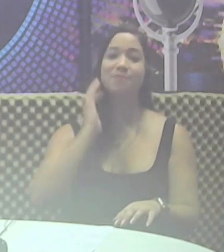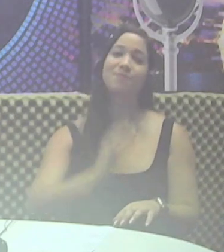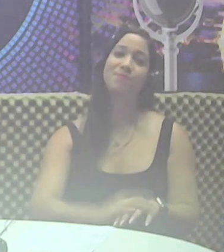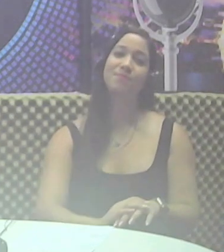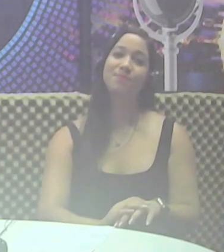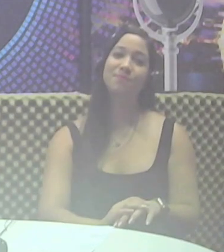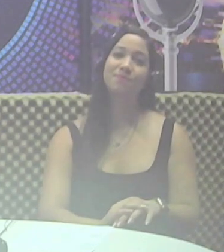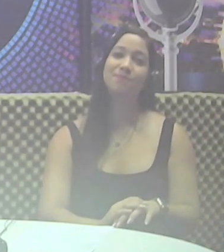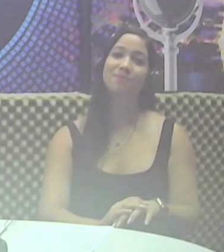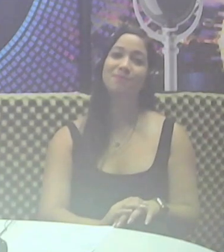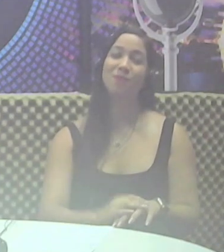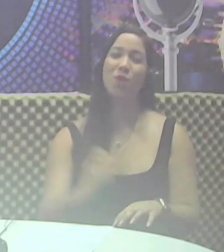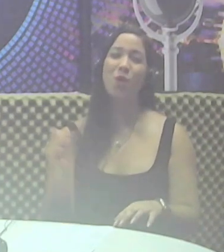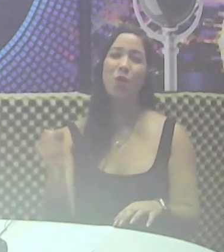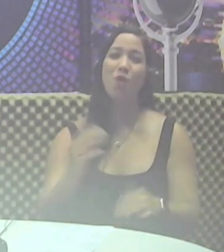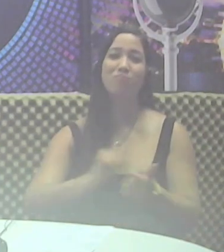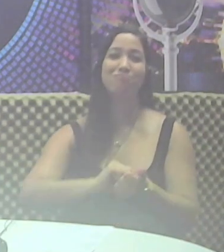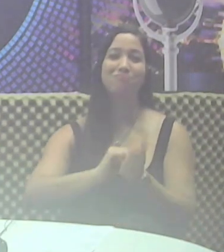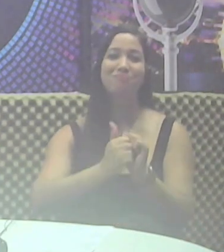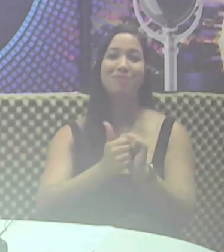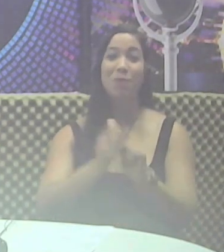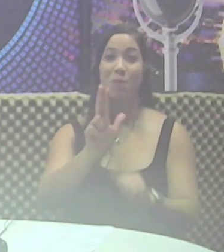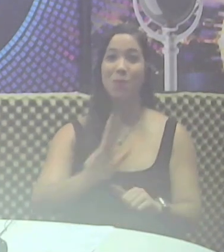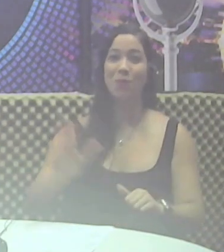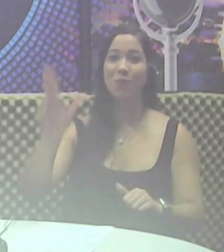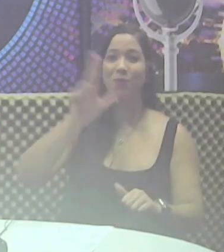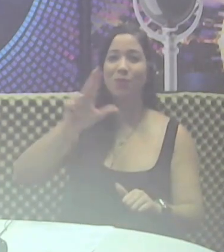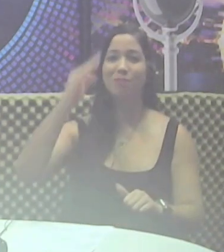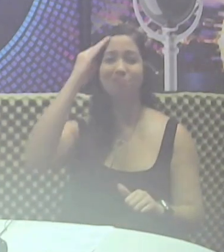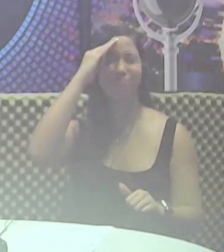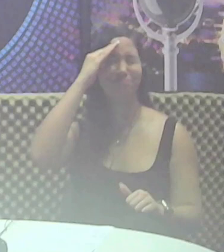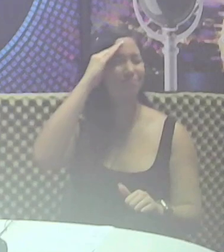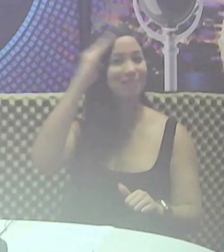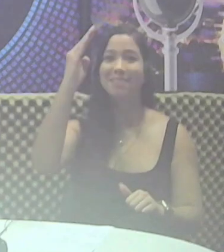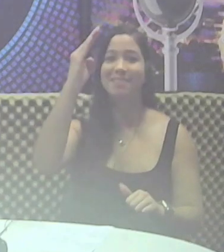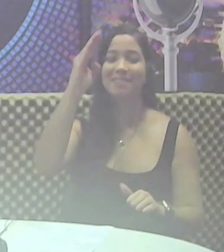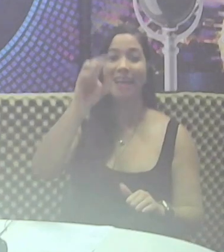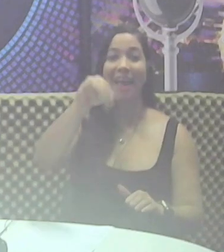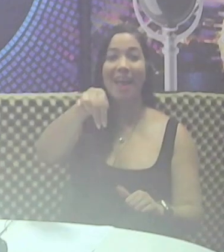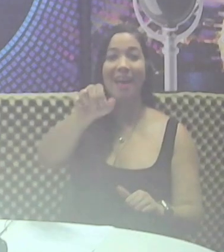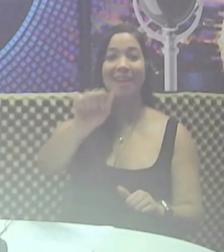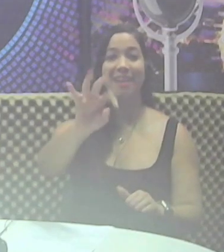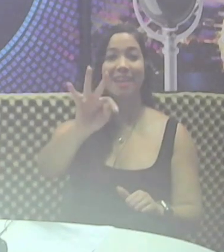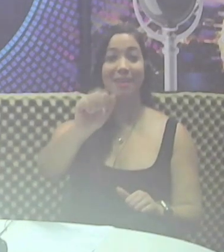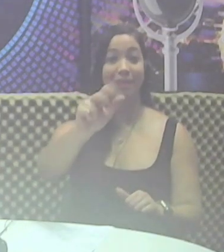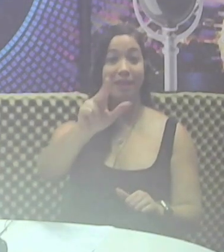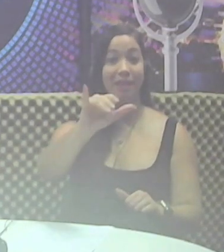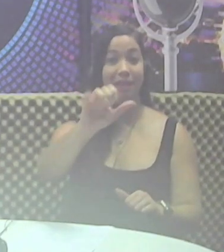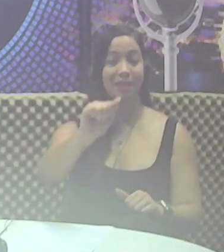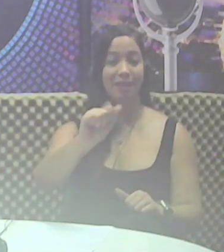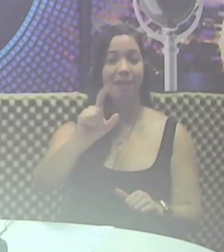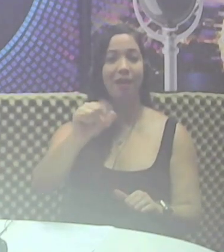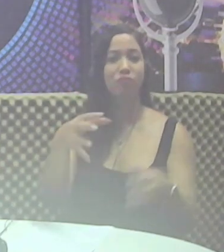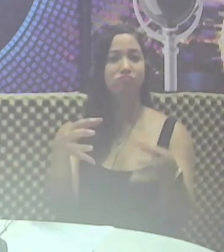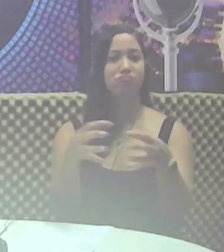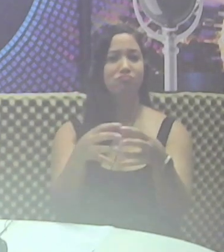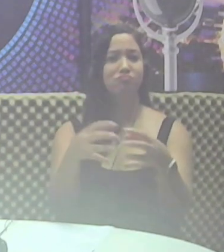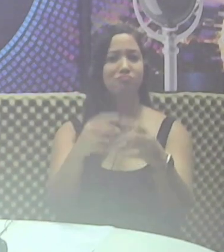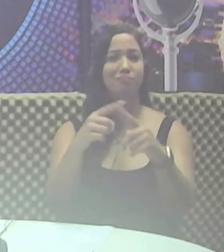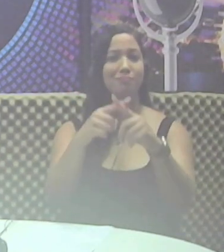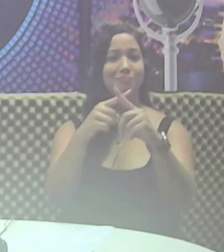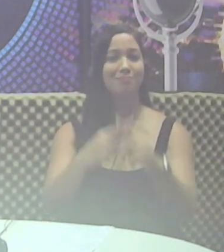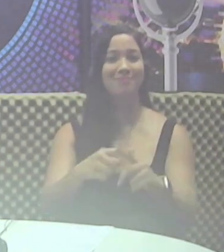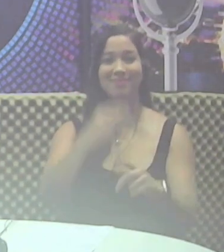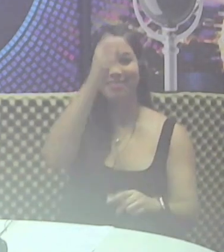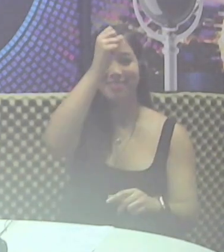Mais uma atleta de Uberlândia em destaque. A atleta Natália Guimarães, que faz parte da equipe de competição da